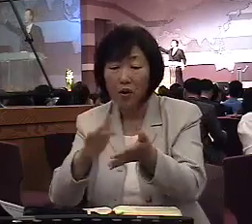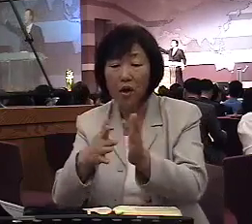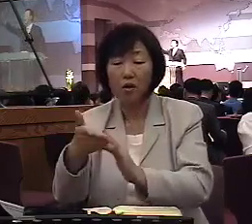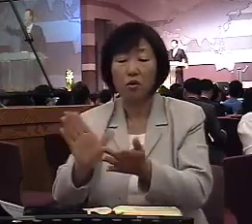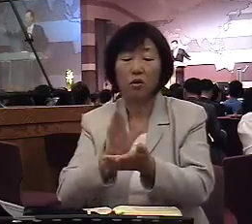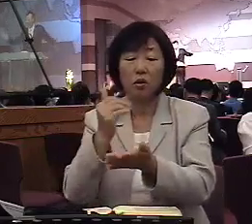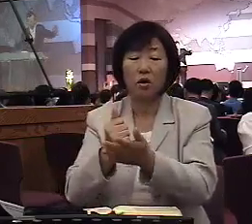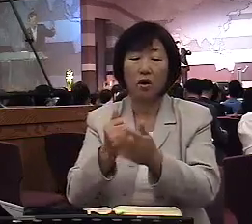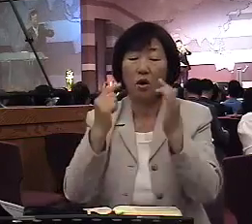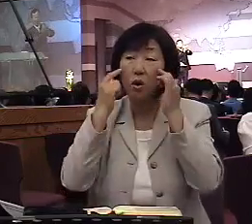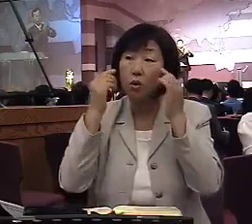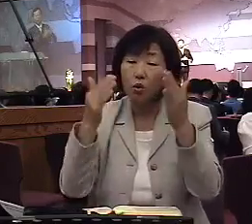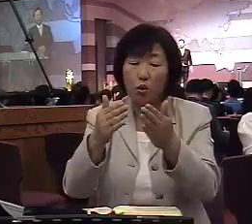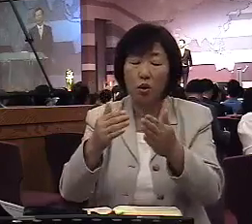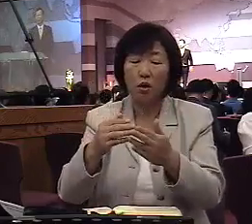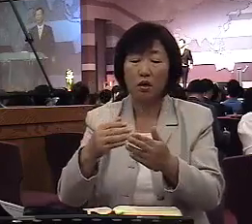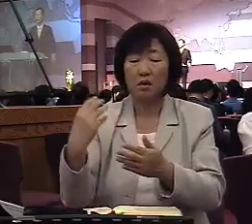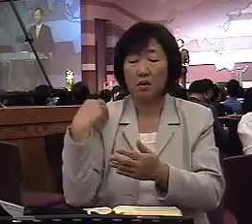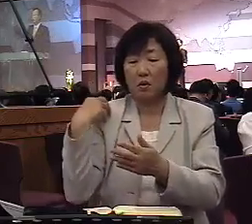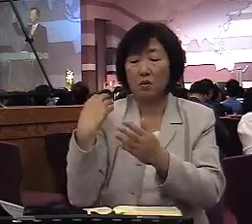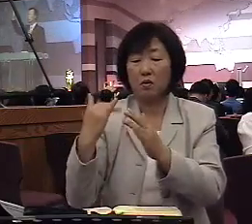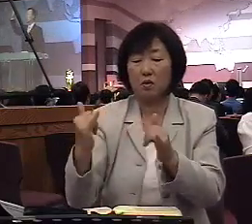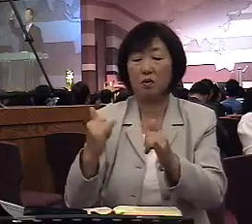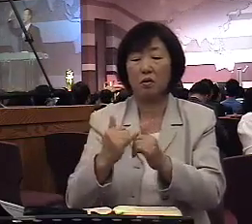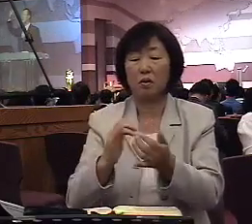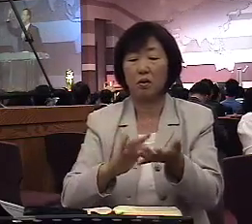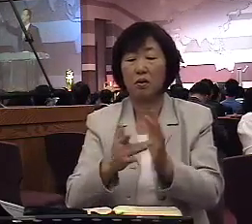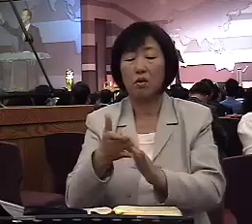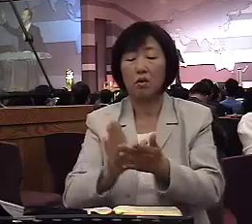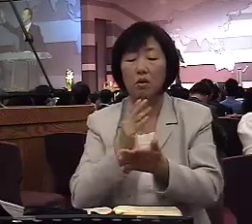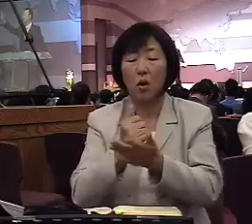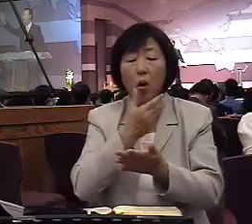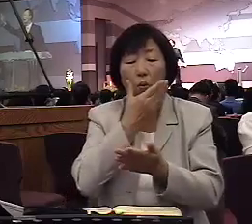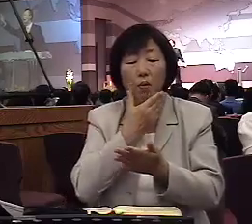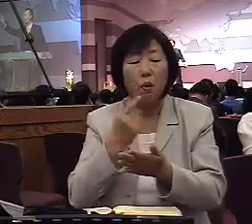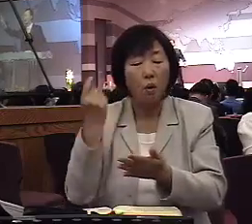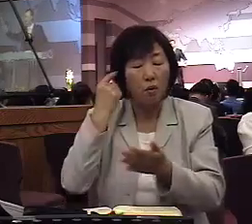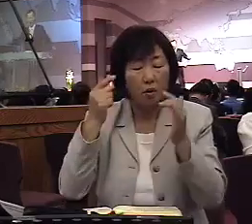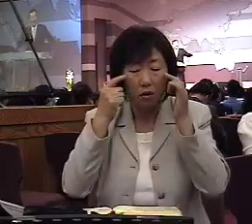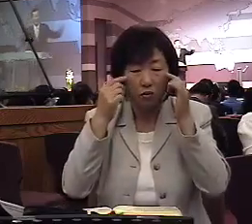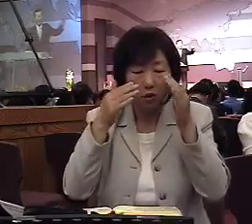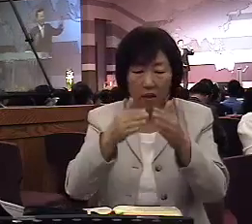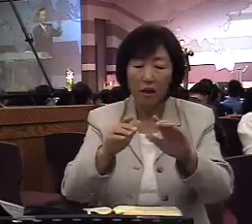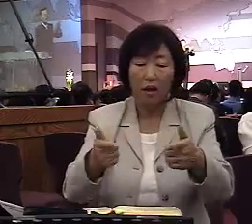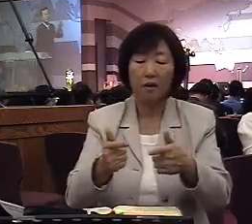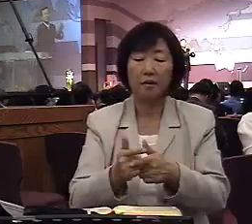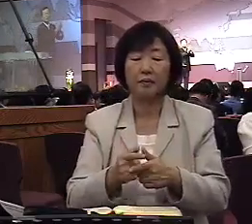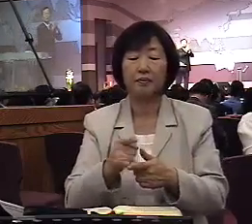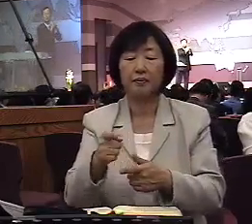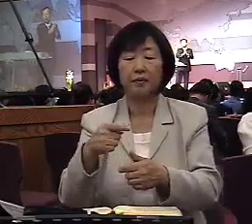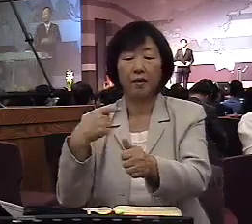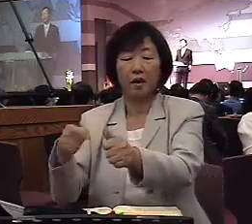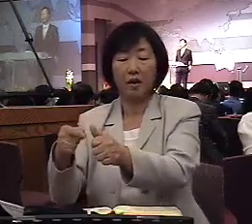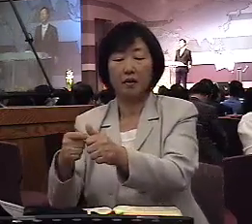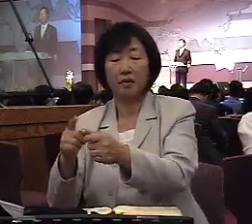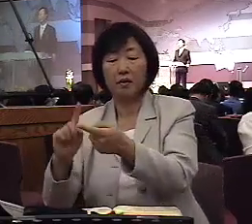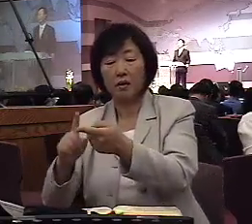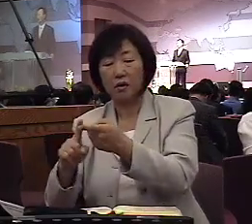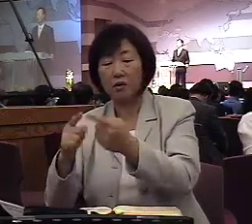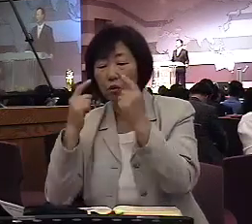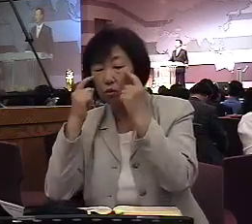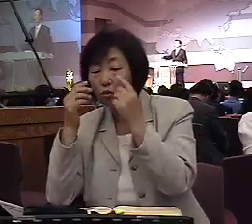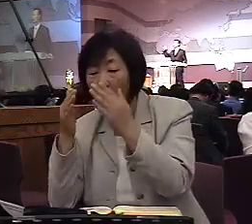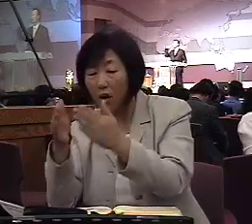그리스도에게 주목하는 게 아니라 자신들에게 주목하라고. 예수 그리스도의 복음에게 주목하는 것이 아니라 그들이 가르치는 것에